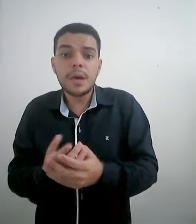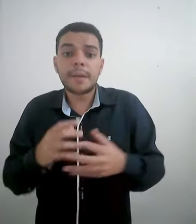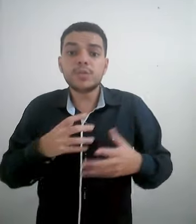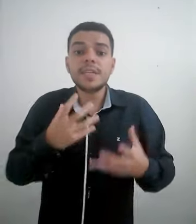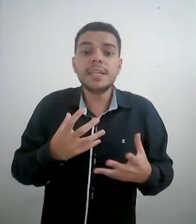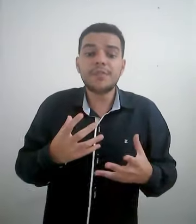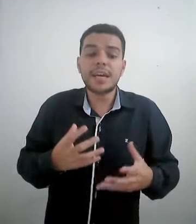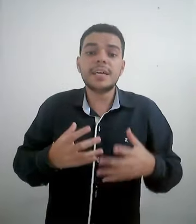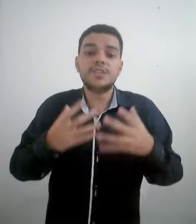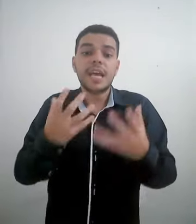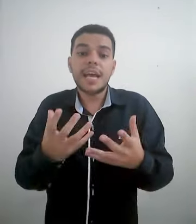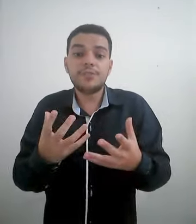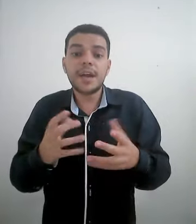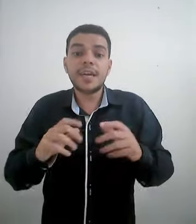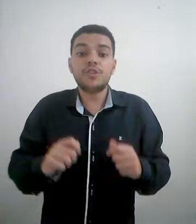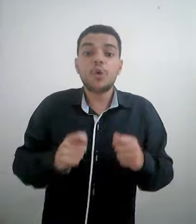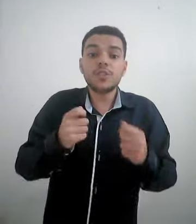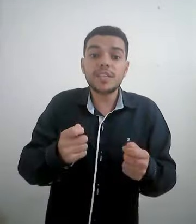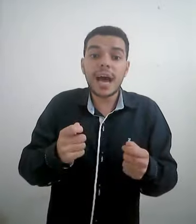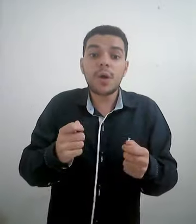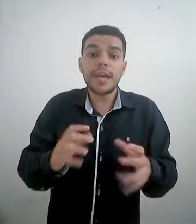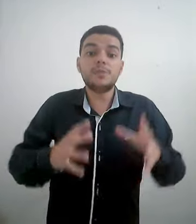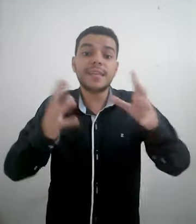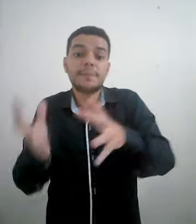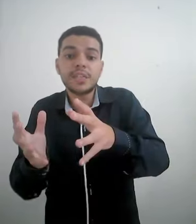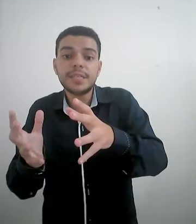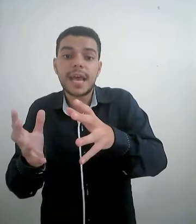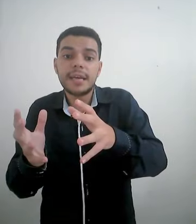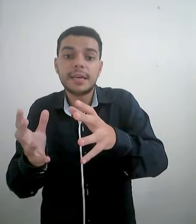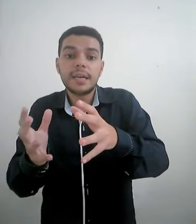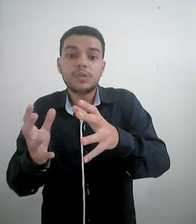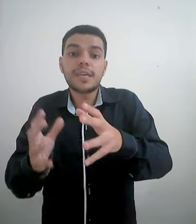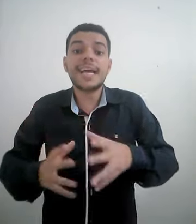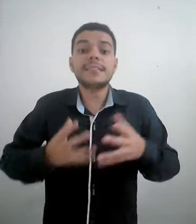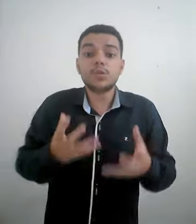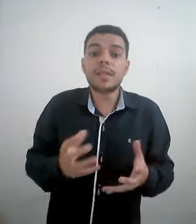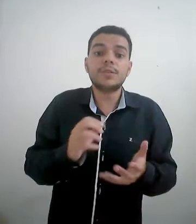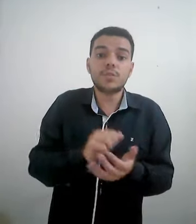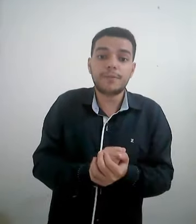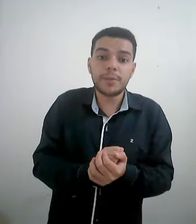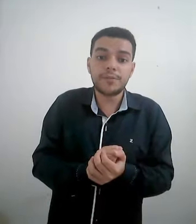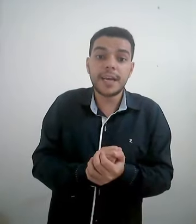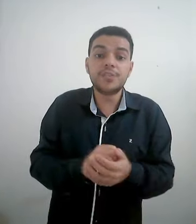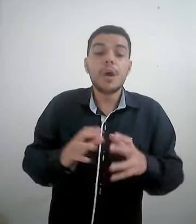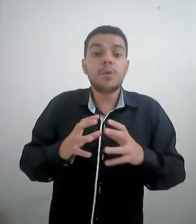mas o significante é diferente. O sinal ele expressa a mesma ideia, só que ele é executado de uma forma diferente por causa